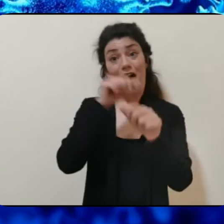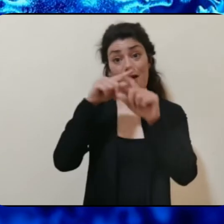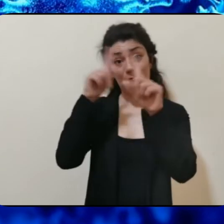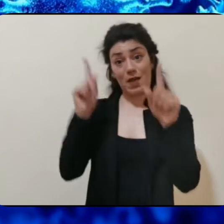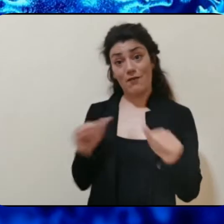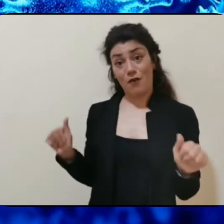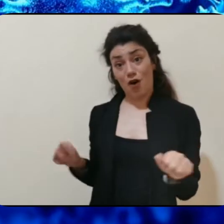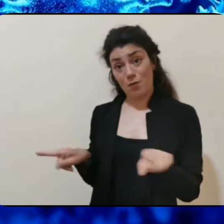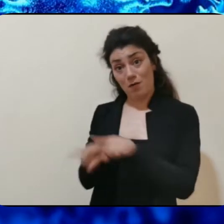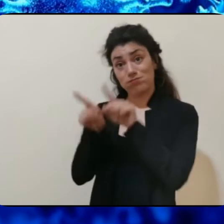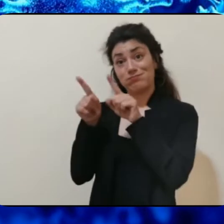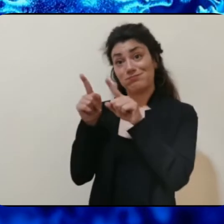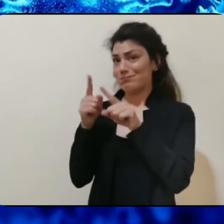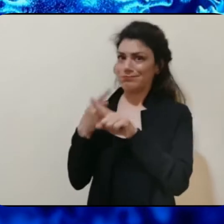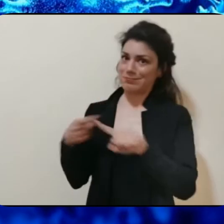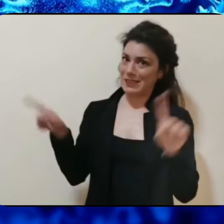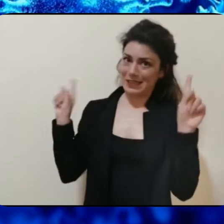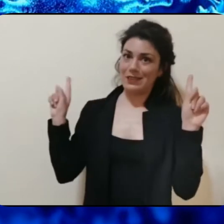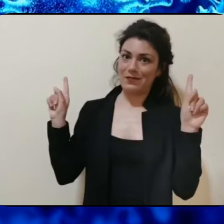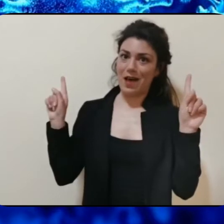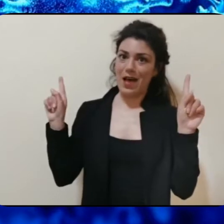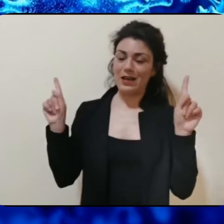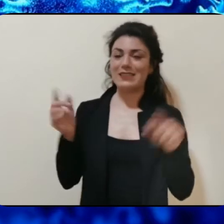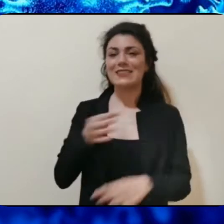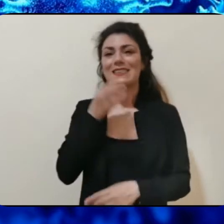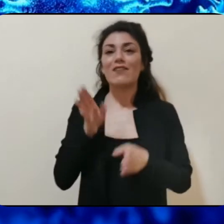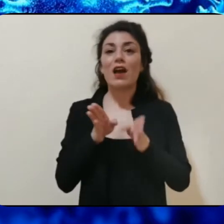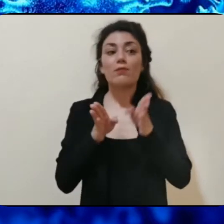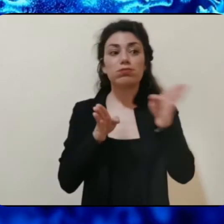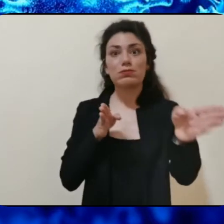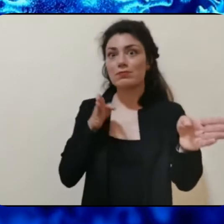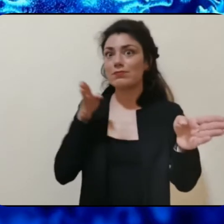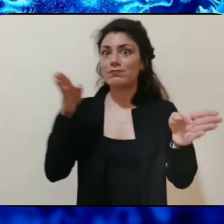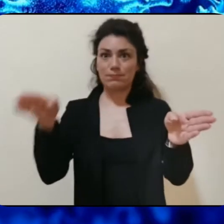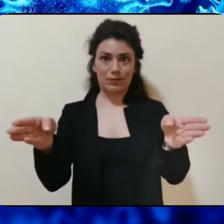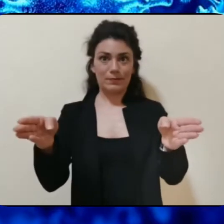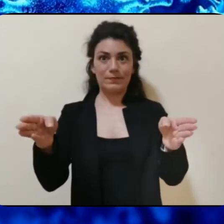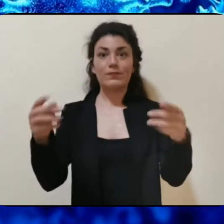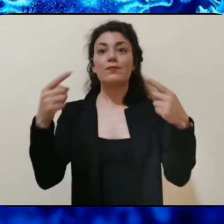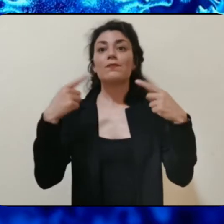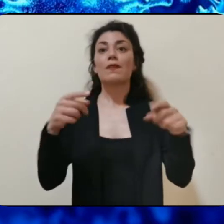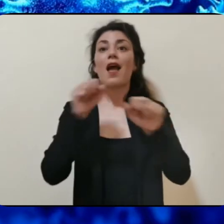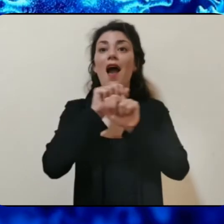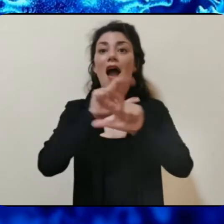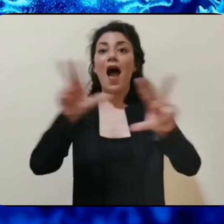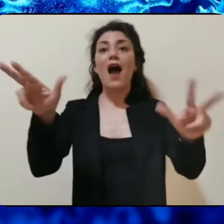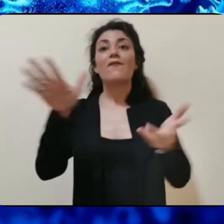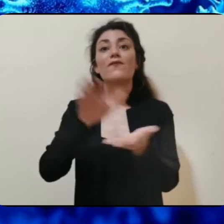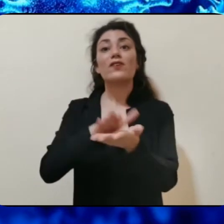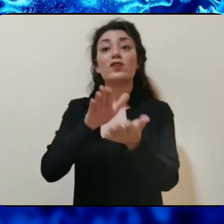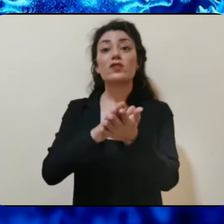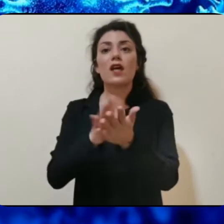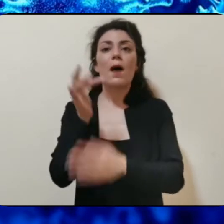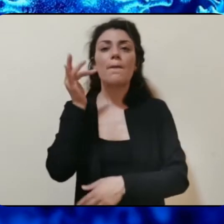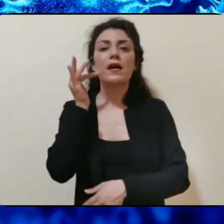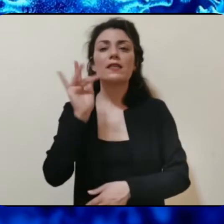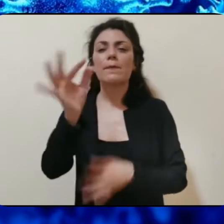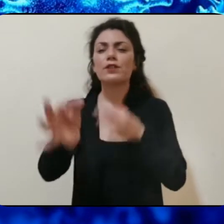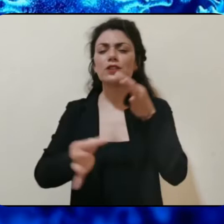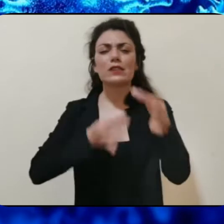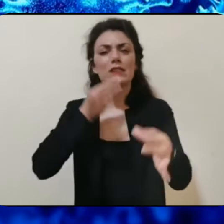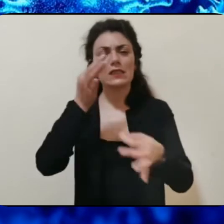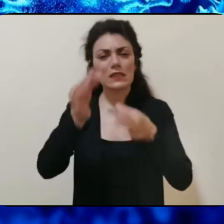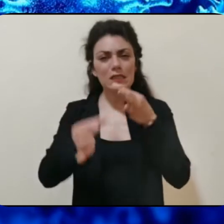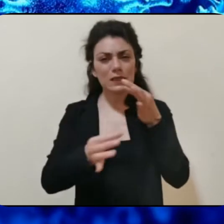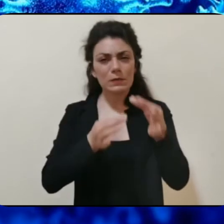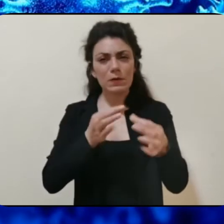diremo sono un po' diversi, quindi ci sarà un doppio binario. Verrà spiegato tutto attraverso un comunicato stampa molto